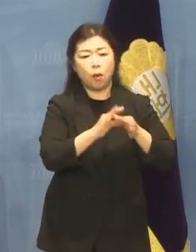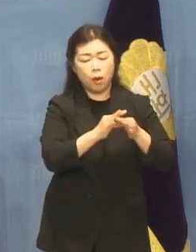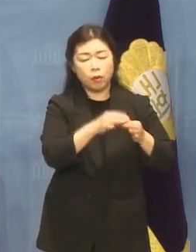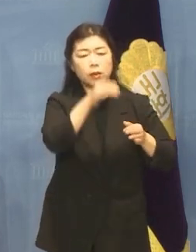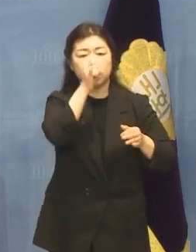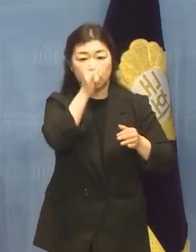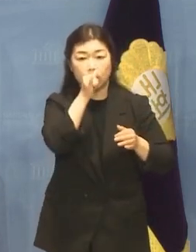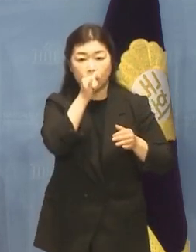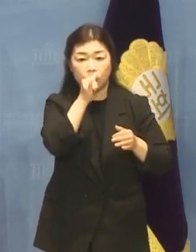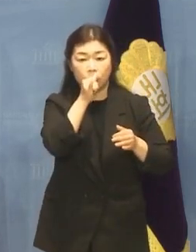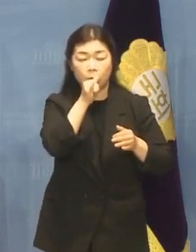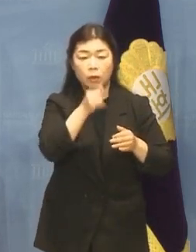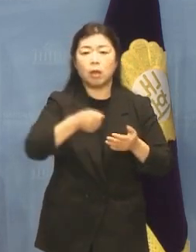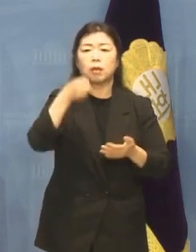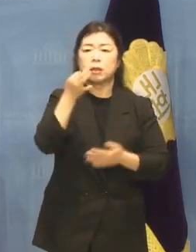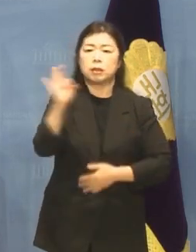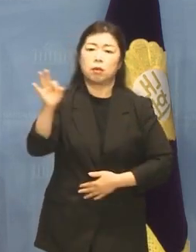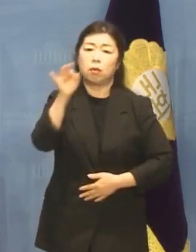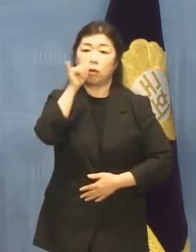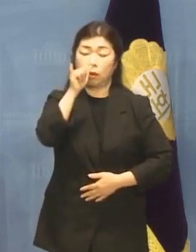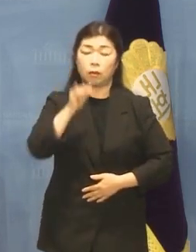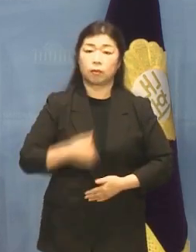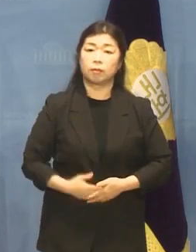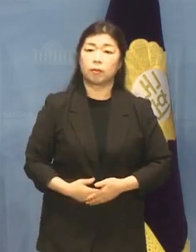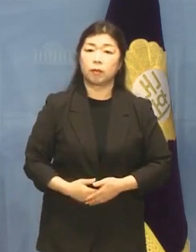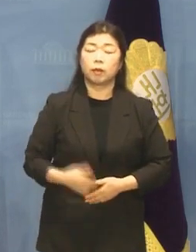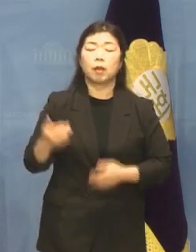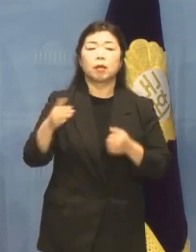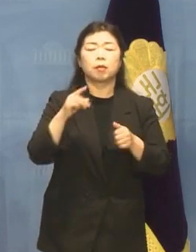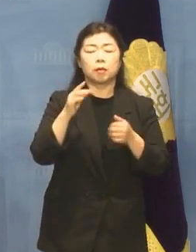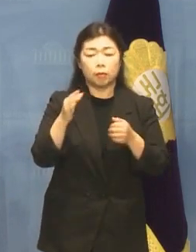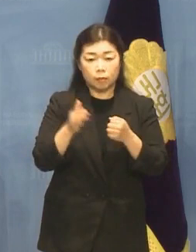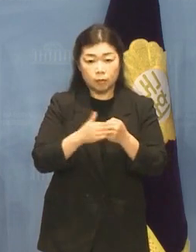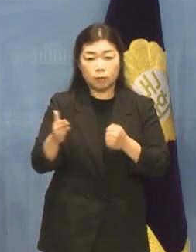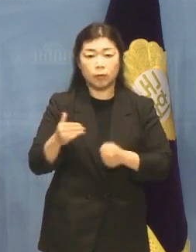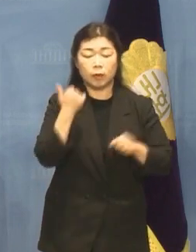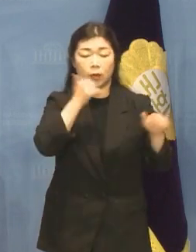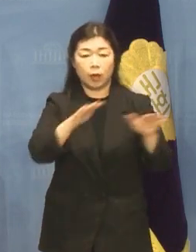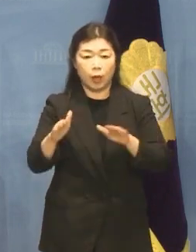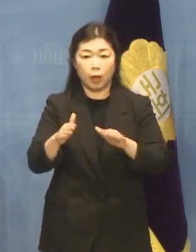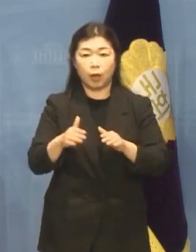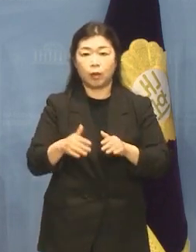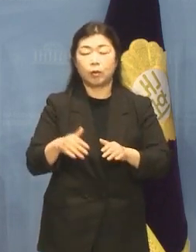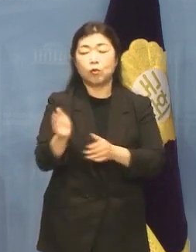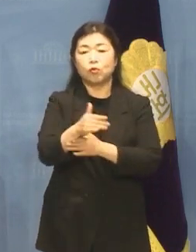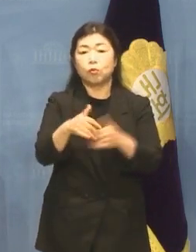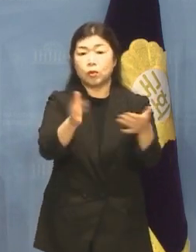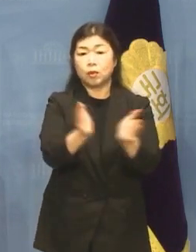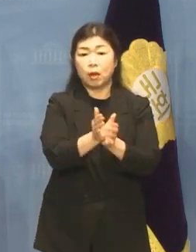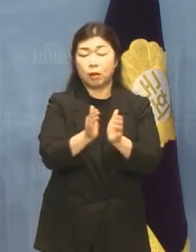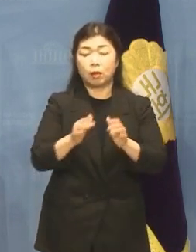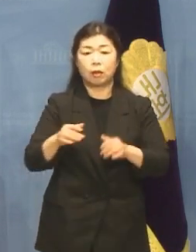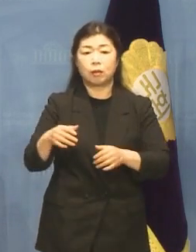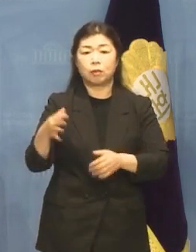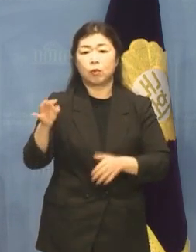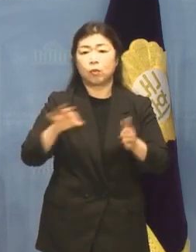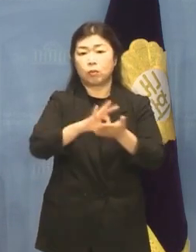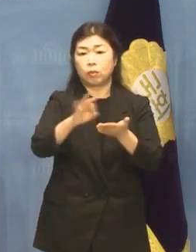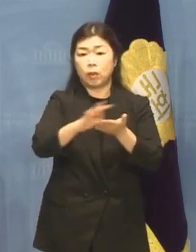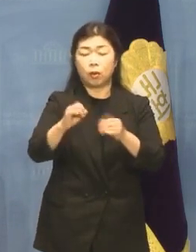있다고 함부로 인정하고 해수부장으로 결정하여 국비 예산을 들여 집행한 잘못이